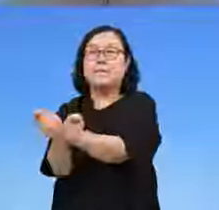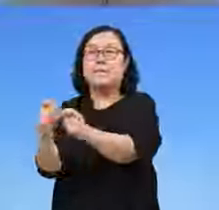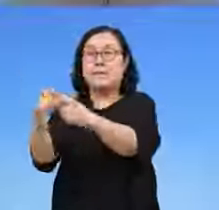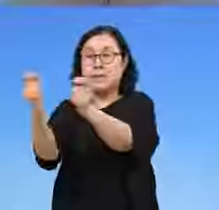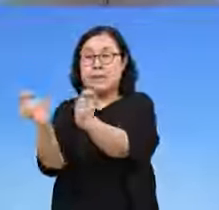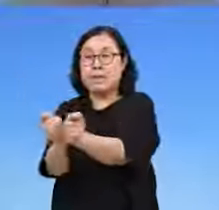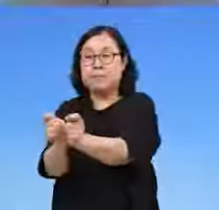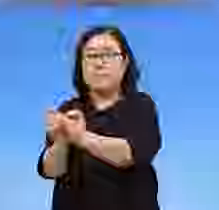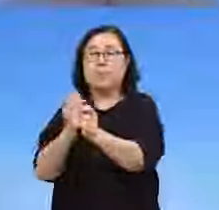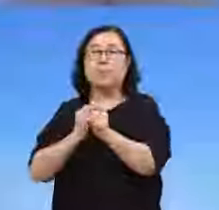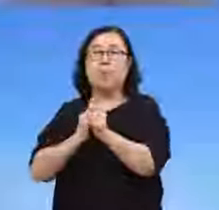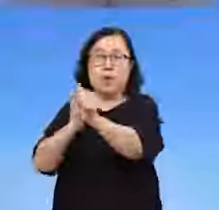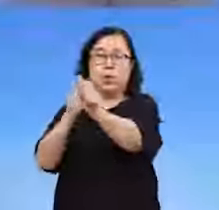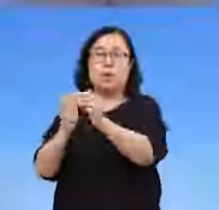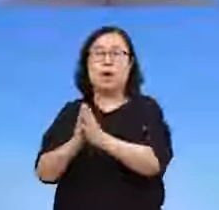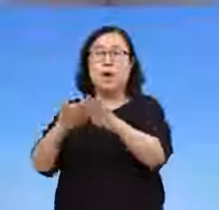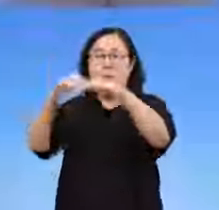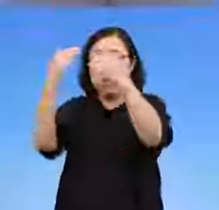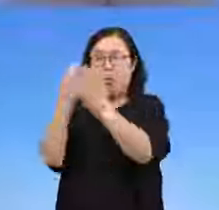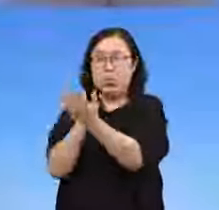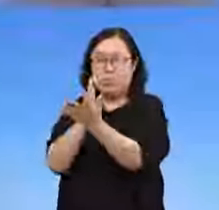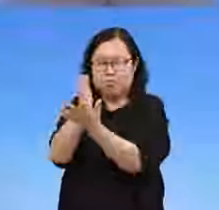전문가들 아닙니까? 기업 운영하니까.